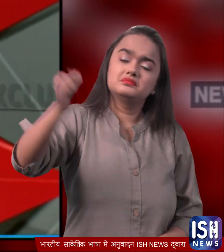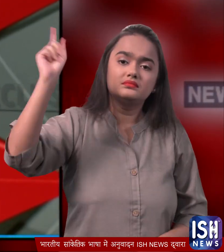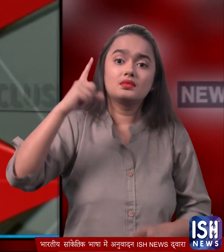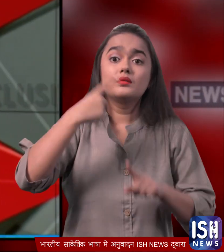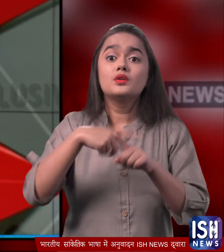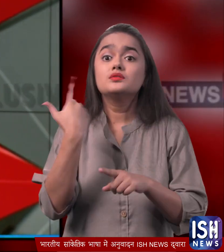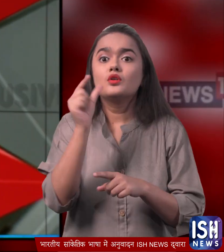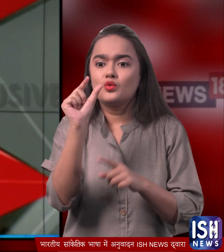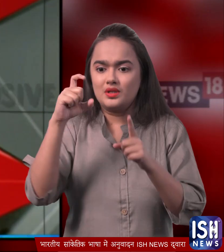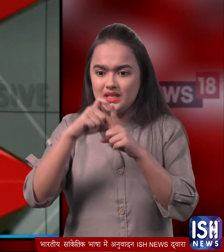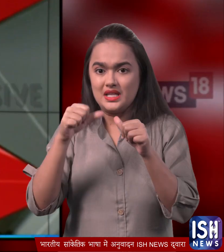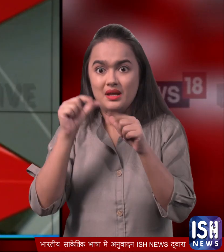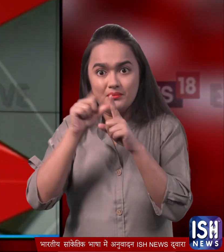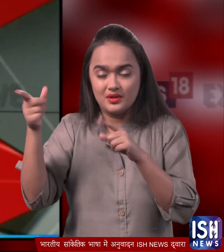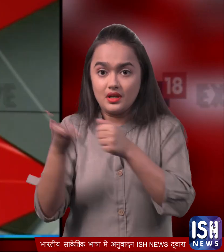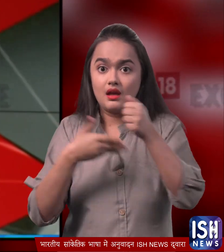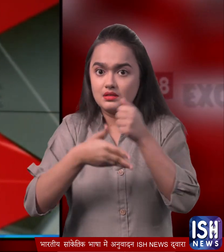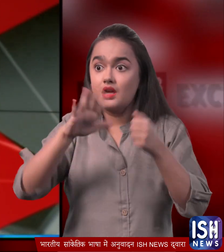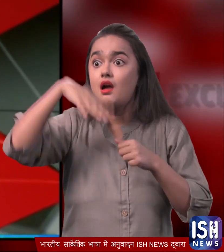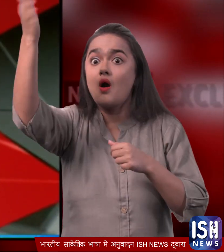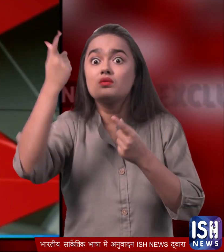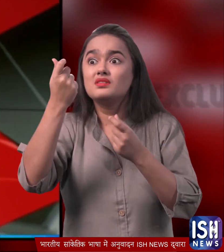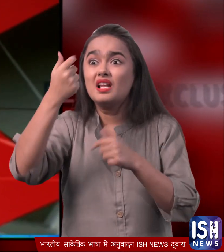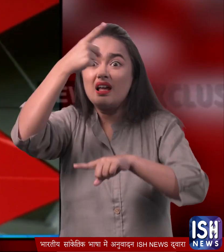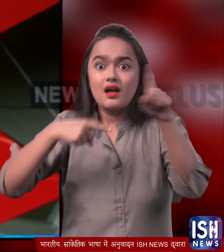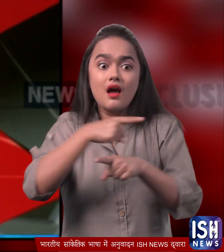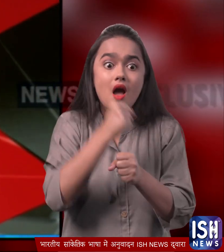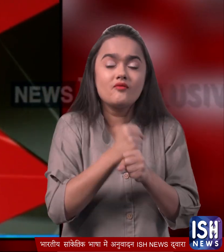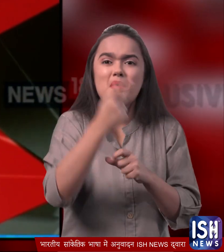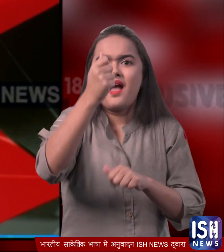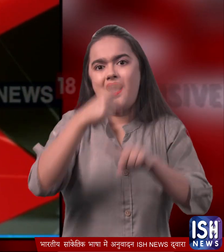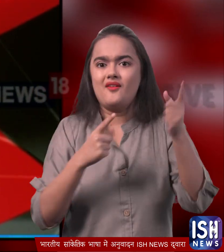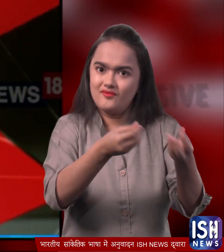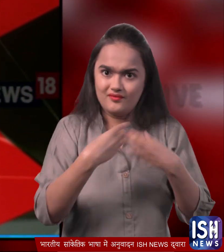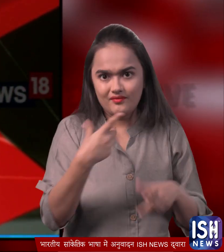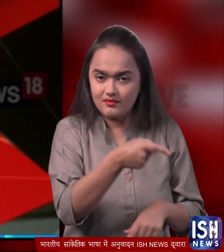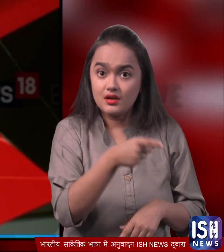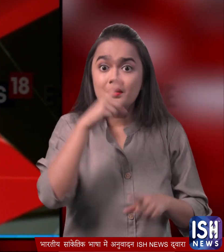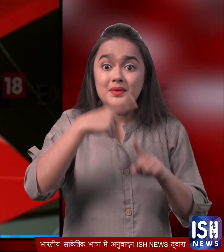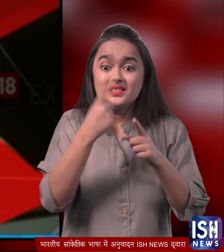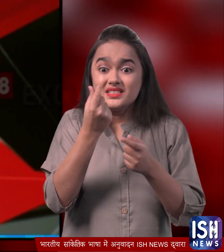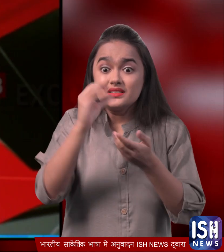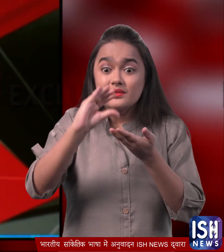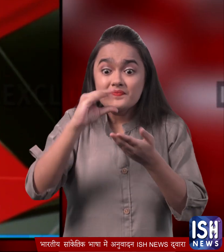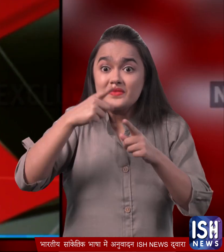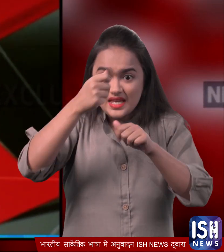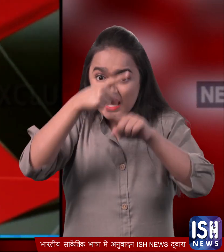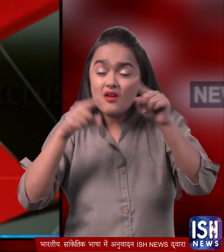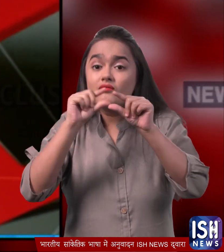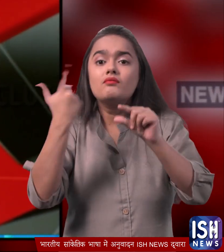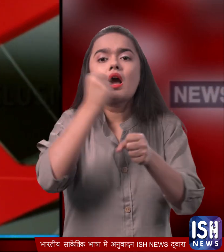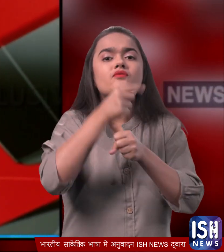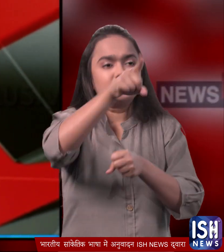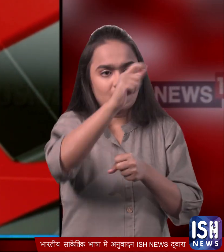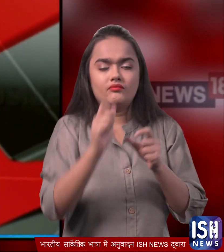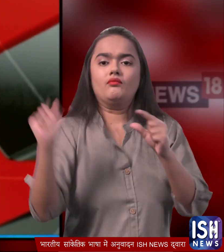की एक बात है कि यूरिया और डीएपी खाद किसानों को बाजार भाव से आधे से भी कम कीमत पर बेची जाती है और बाकी का पैसा सरकार सब्सिडी के तौर पर